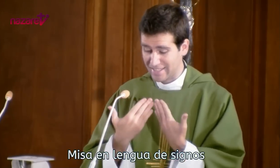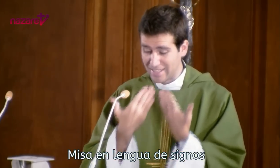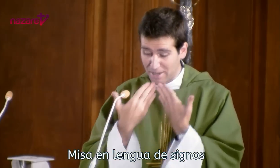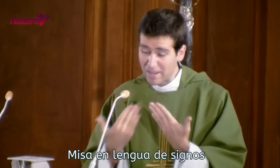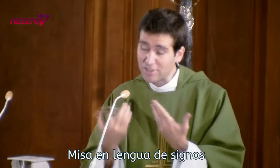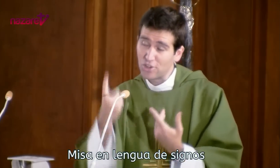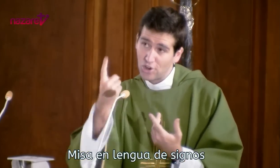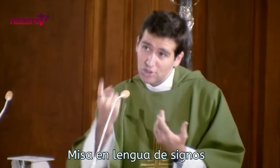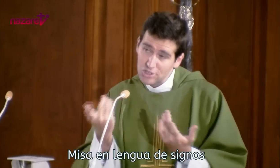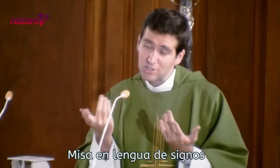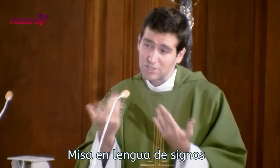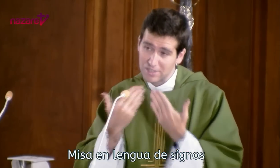sirviéndonos